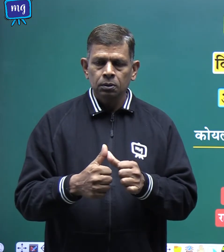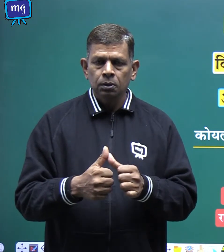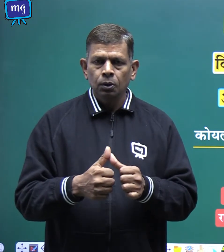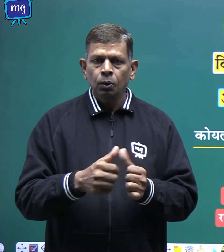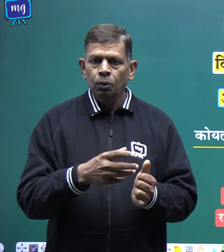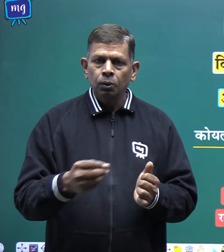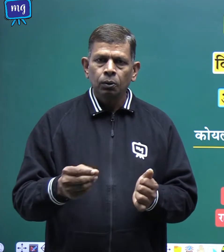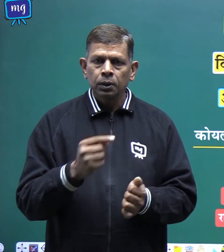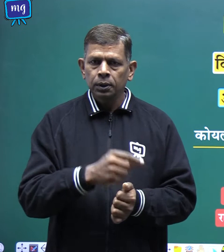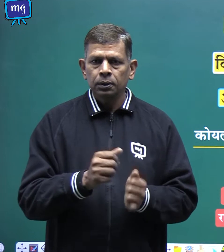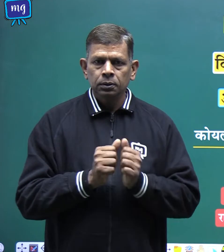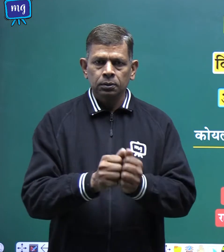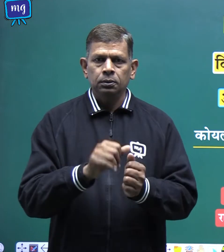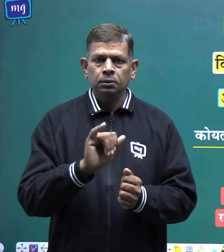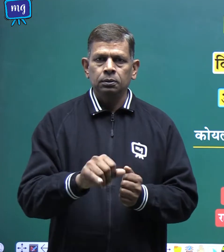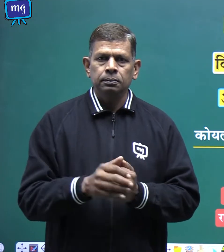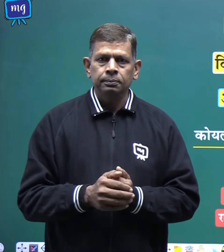और मेरे साथ हैं